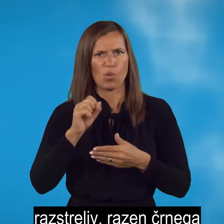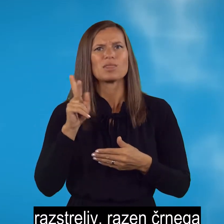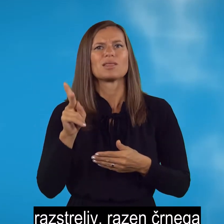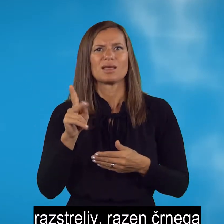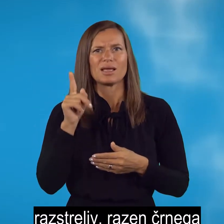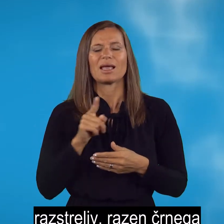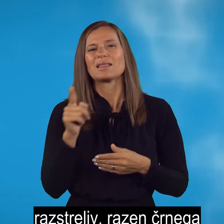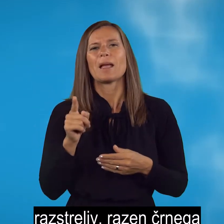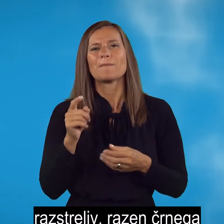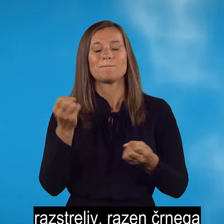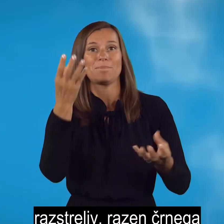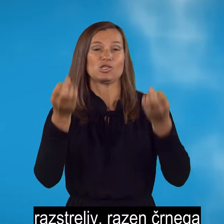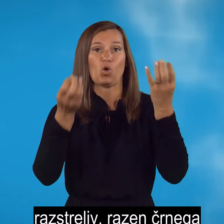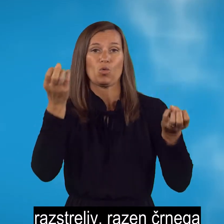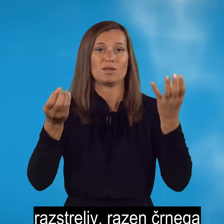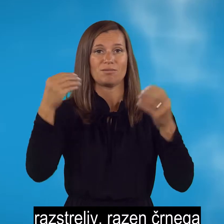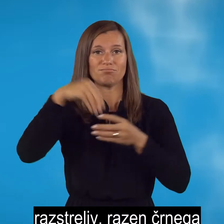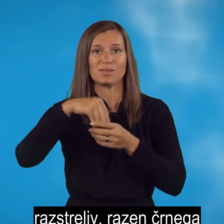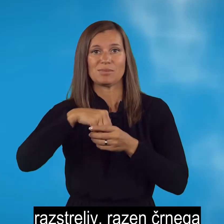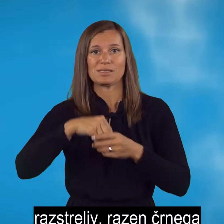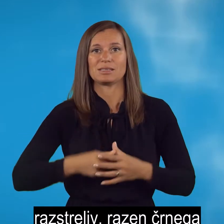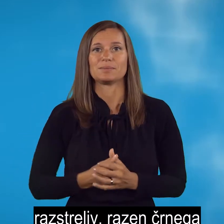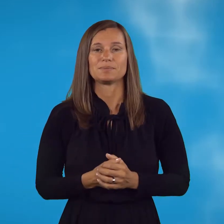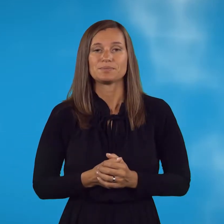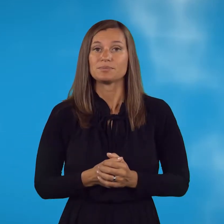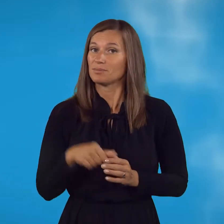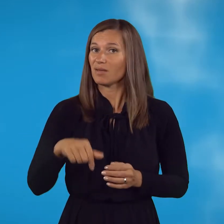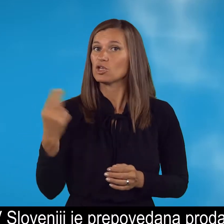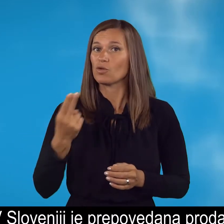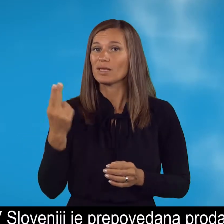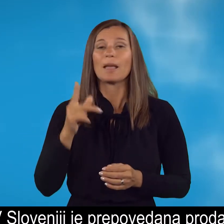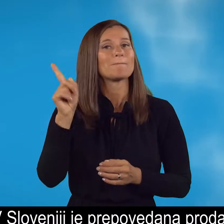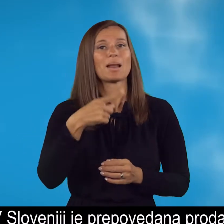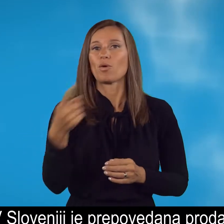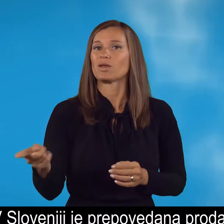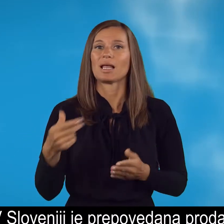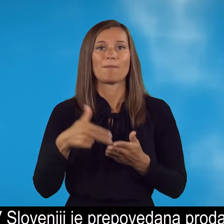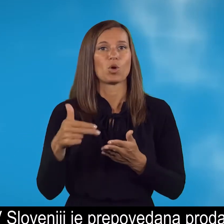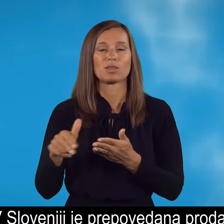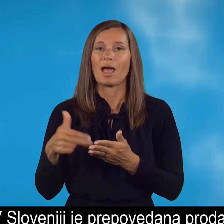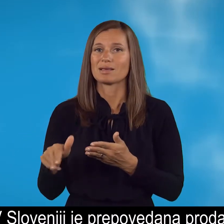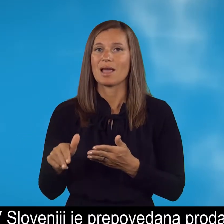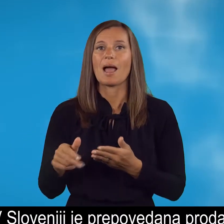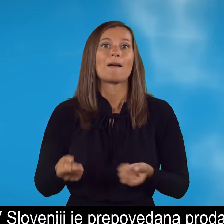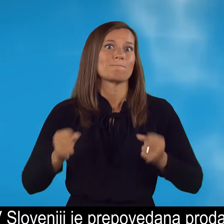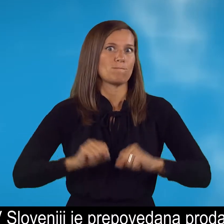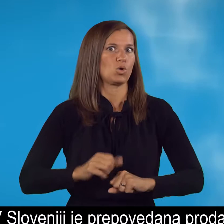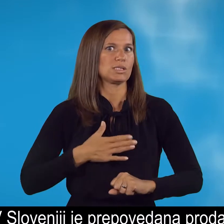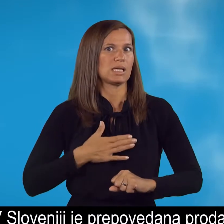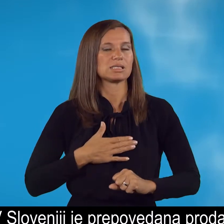smodnika in bliskovnih zmesi. V Sloveniji je prepovedana prodaja, posest in